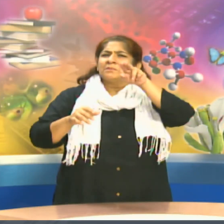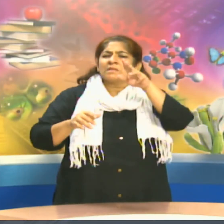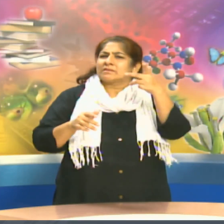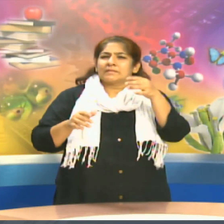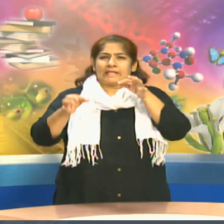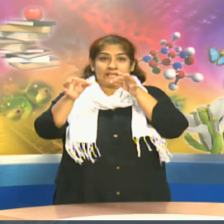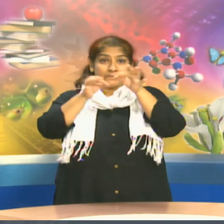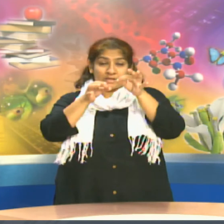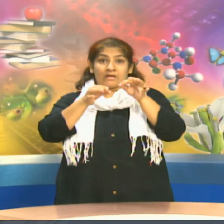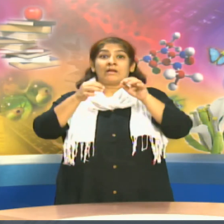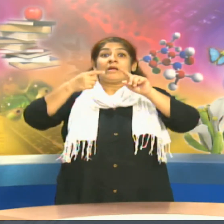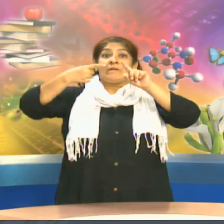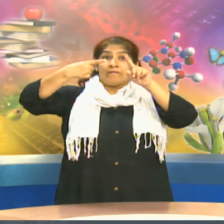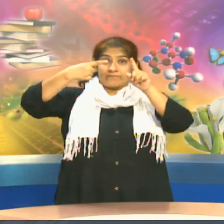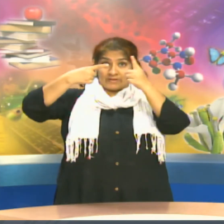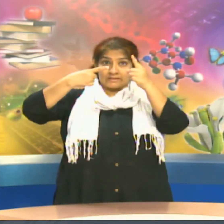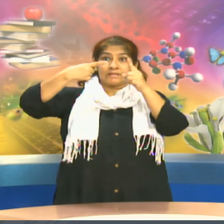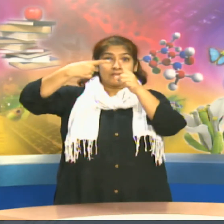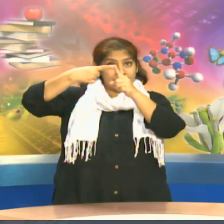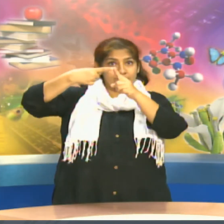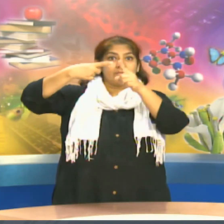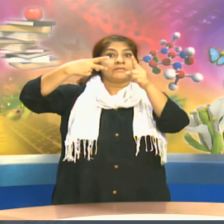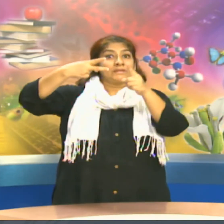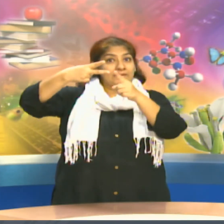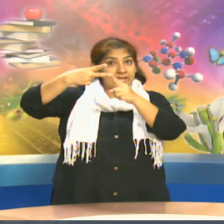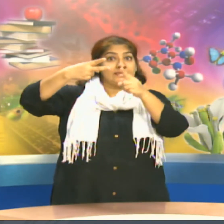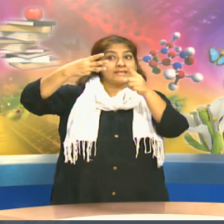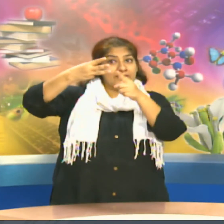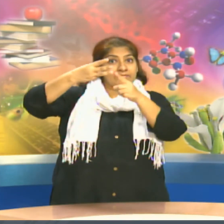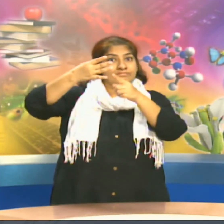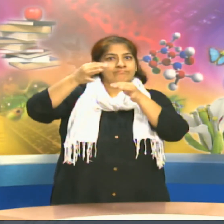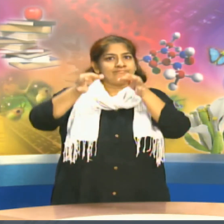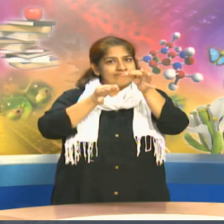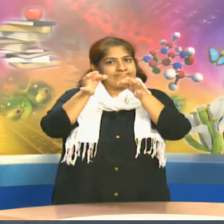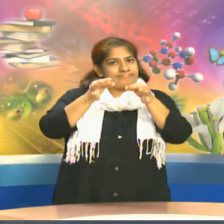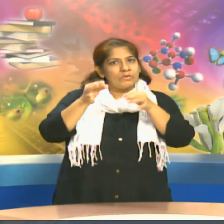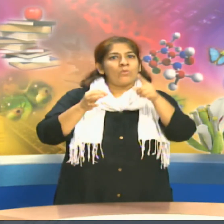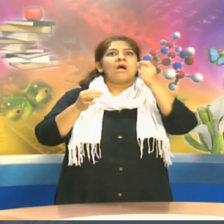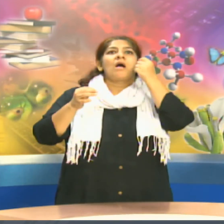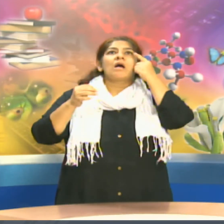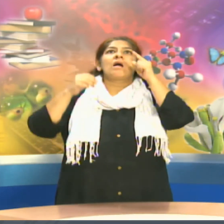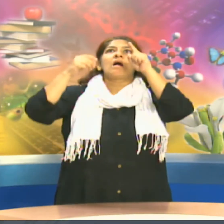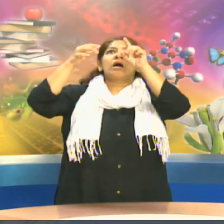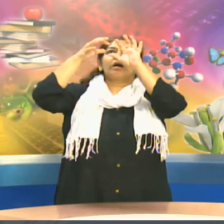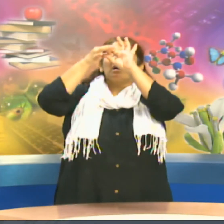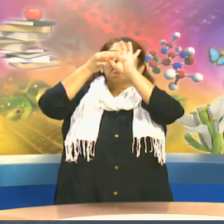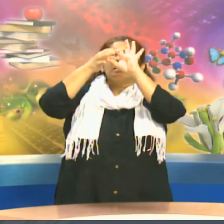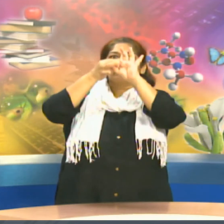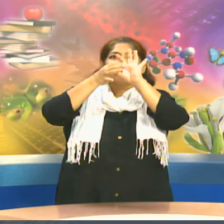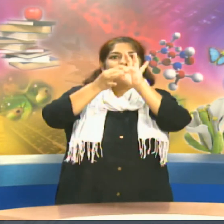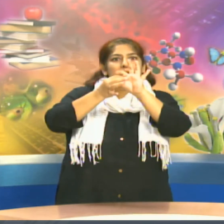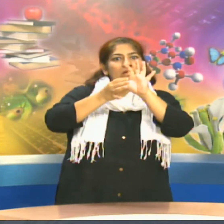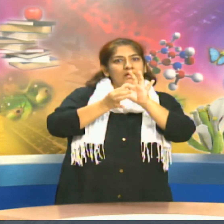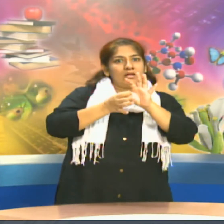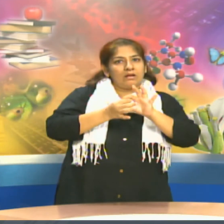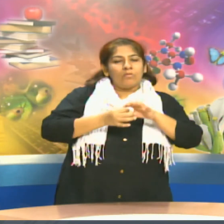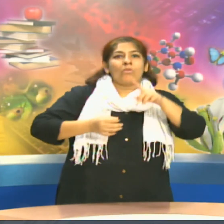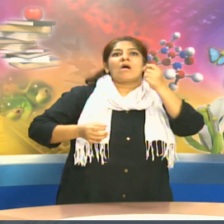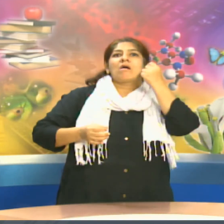the slide you saw that we are going to discuss is limitations of planning. It has few features. Now,